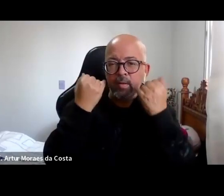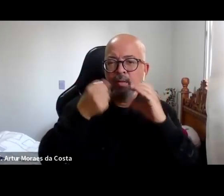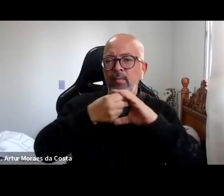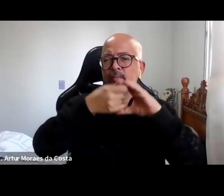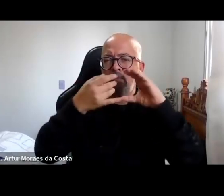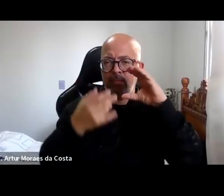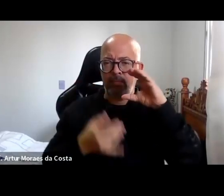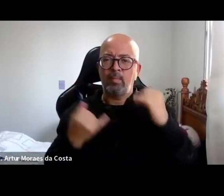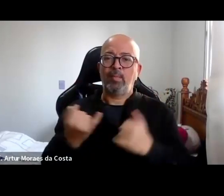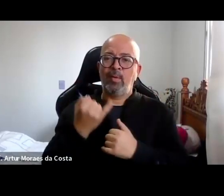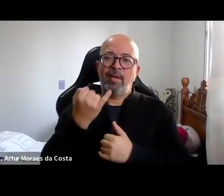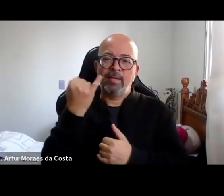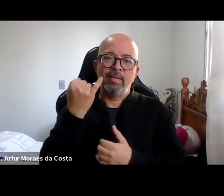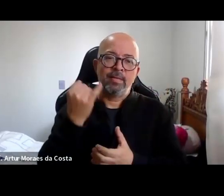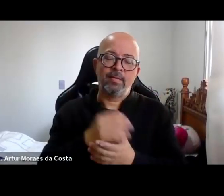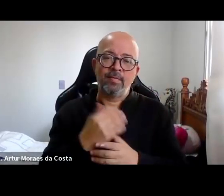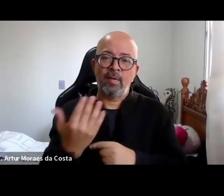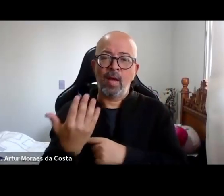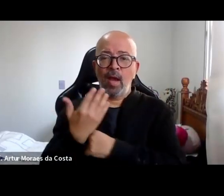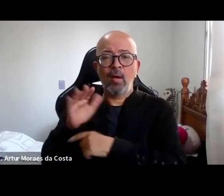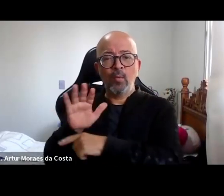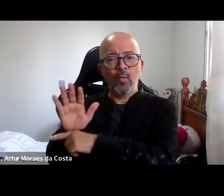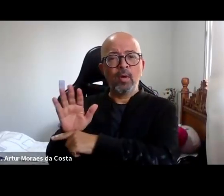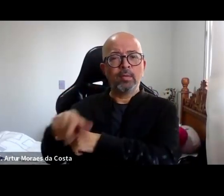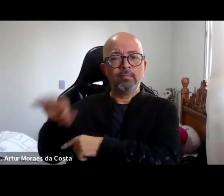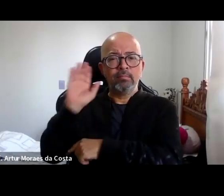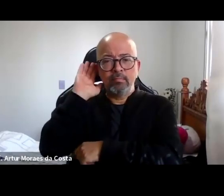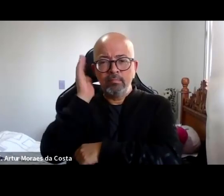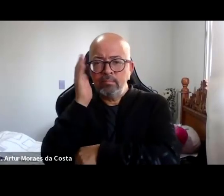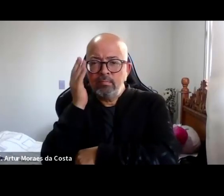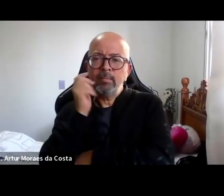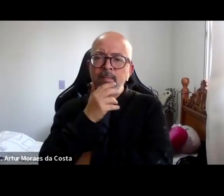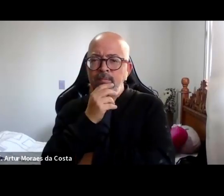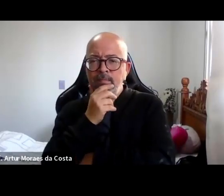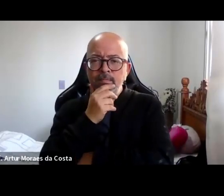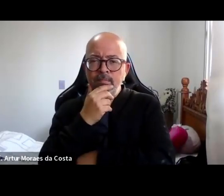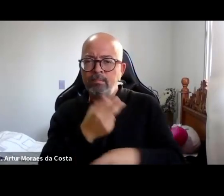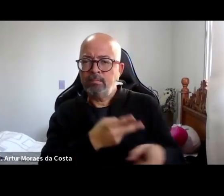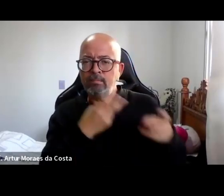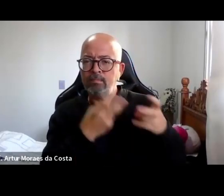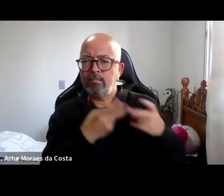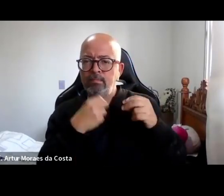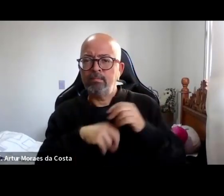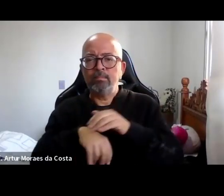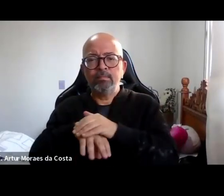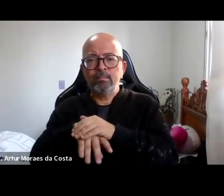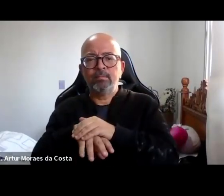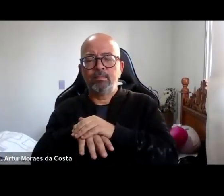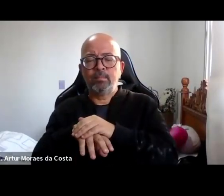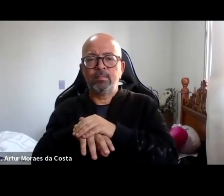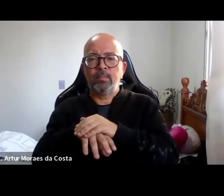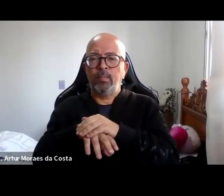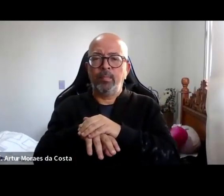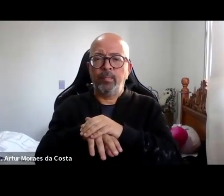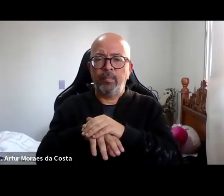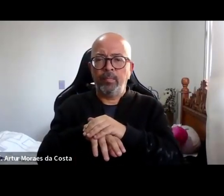dice Daniel la transmisión de las reacciones y emociones es además muy importante para conservar nuestra